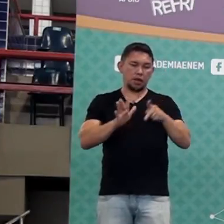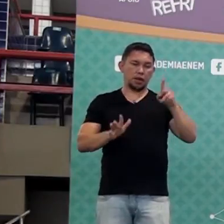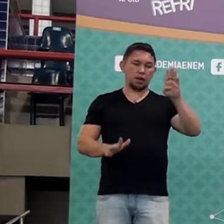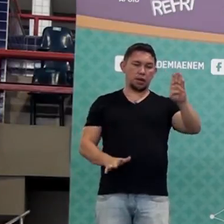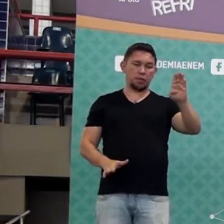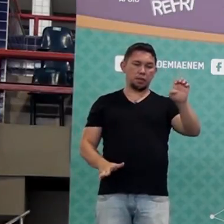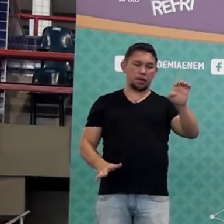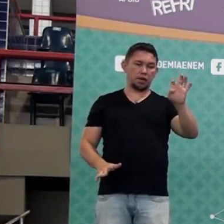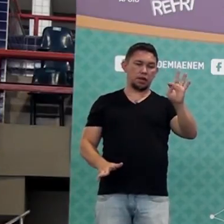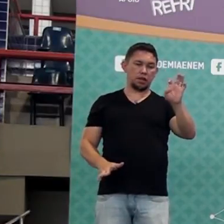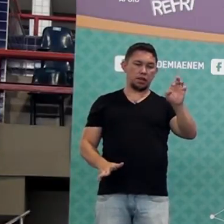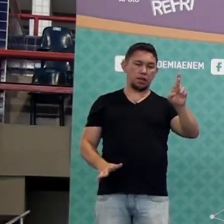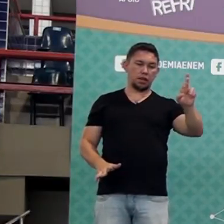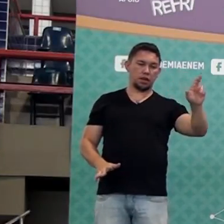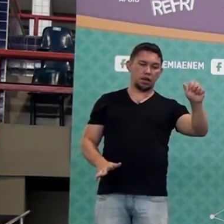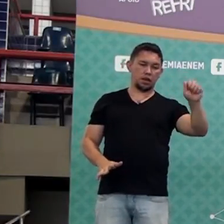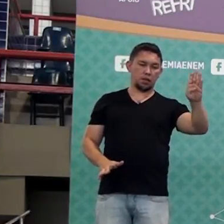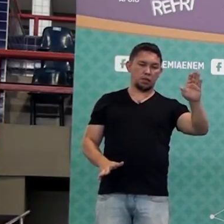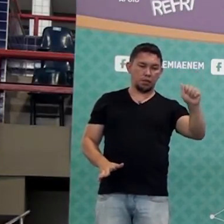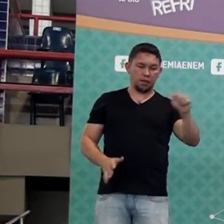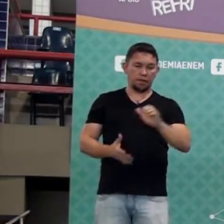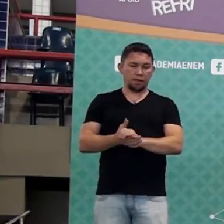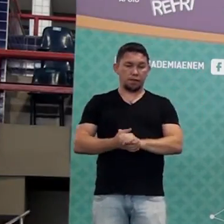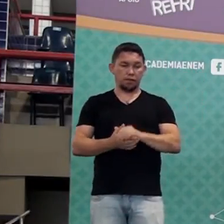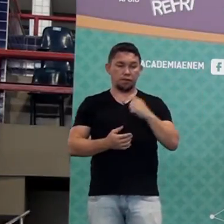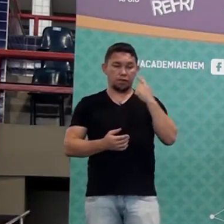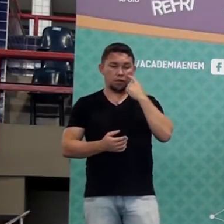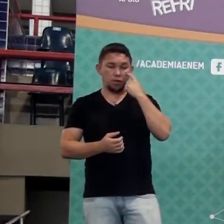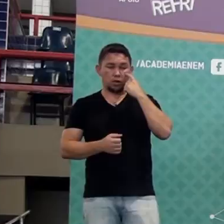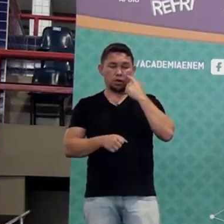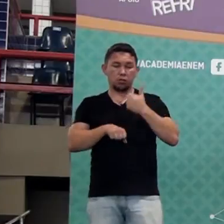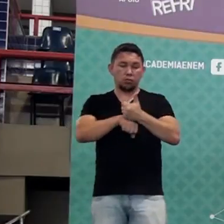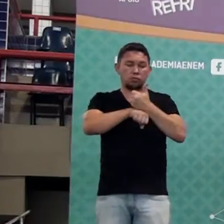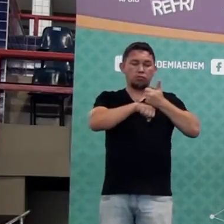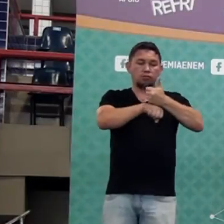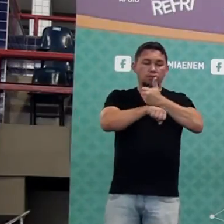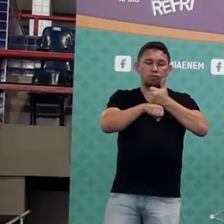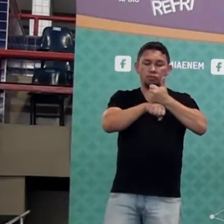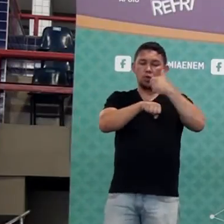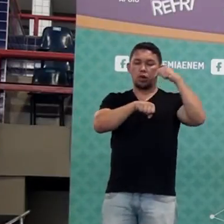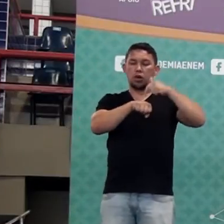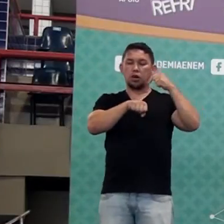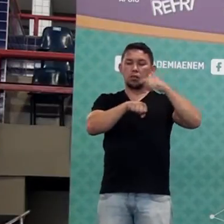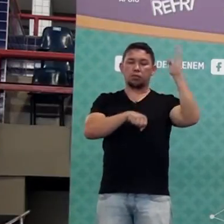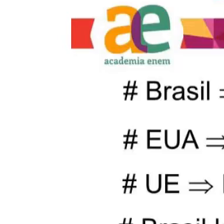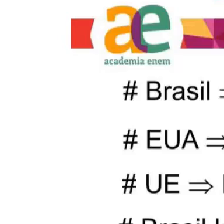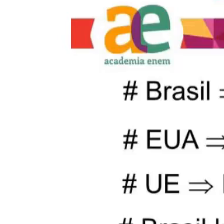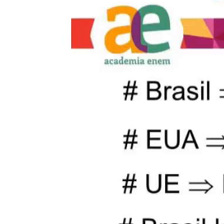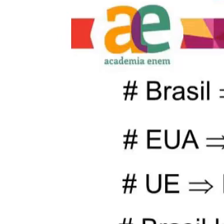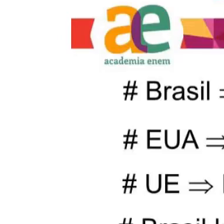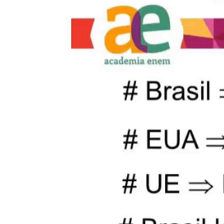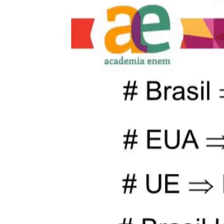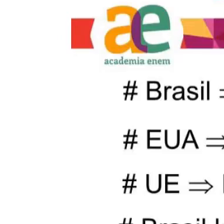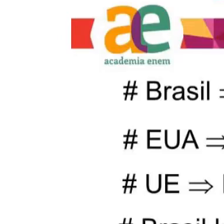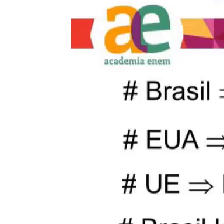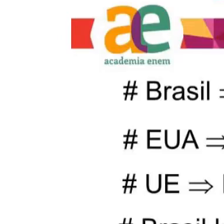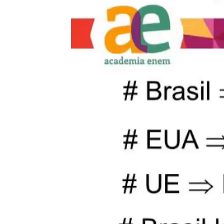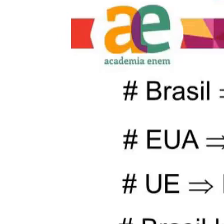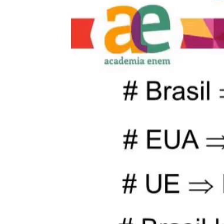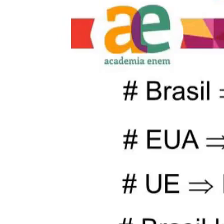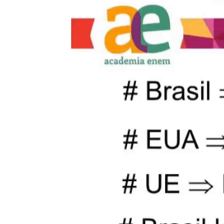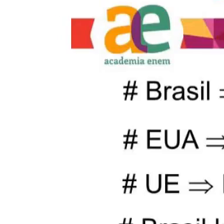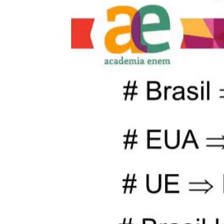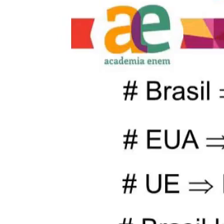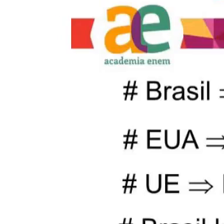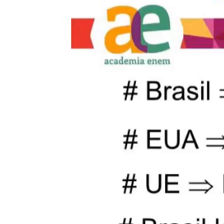área plantada, por hectare plantado, disparadamente é a cana-de-açúcar. Então, nesse caso aí,